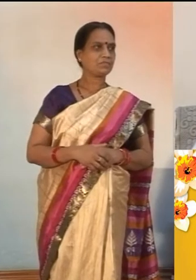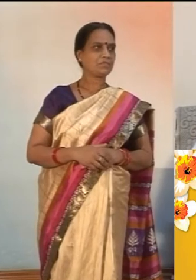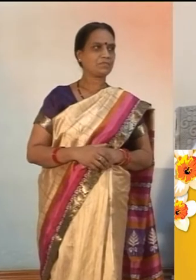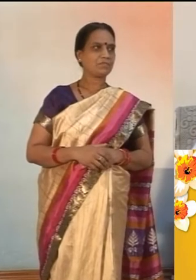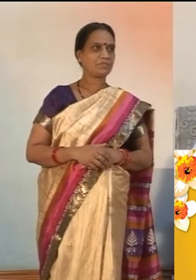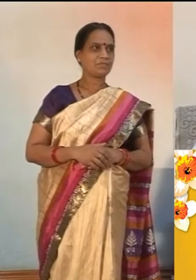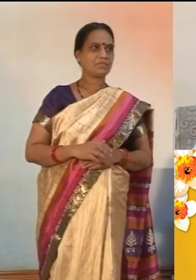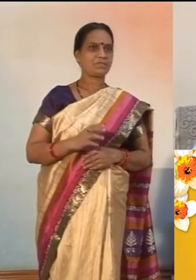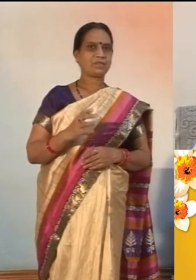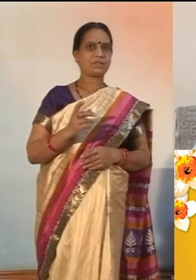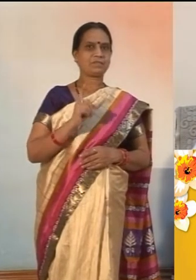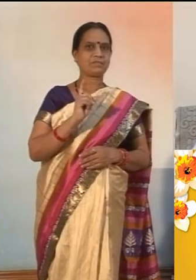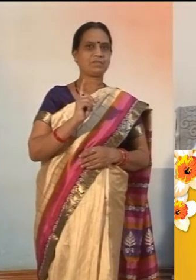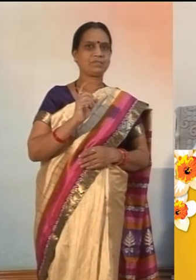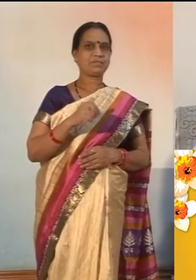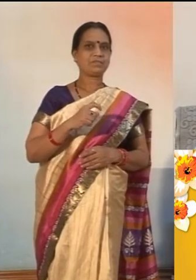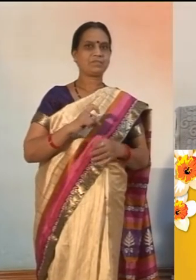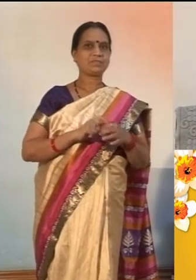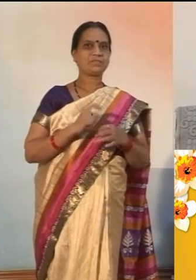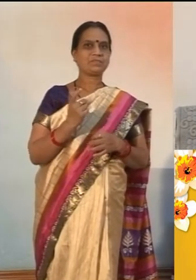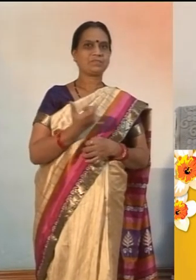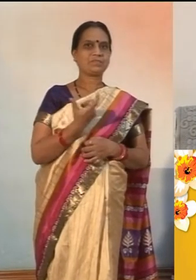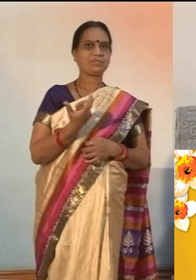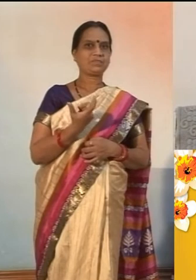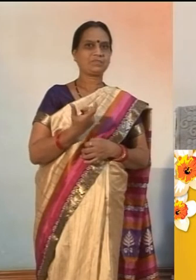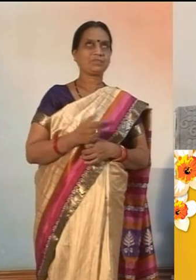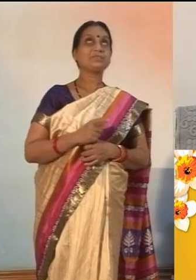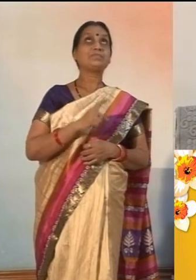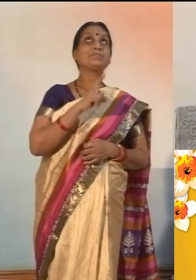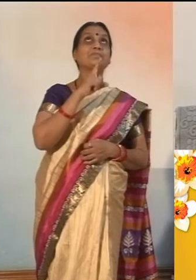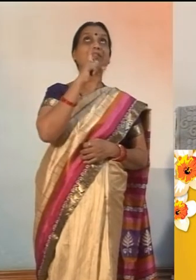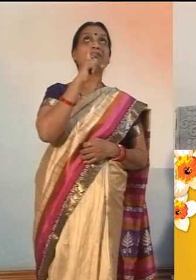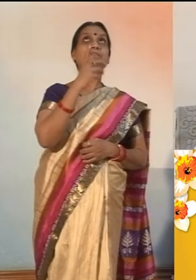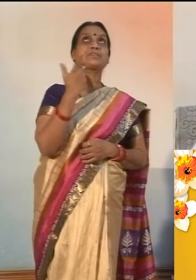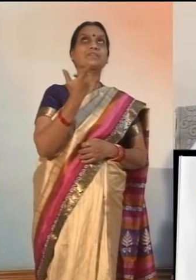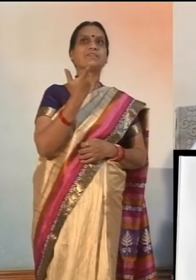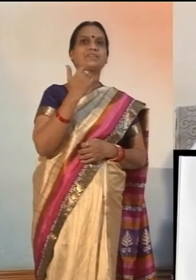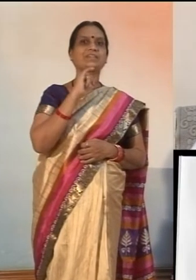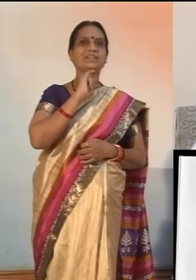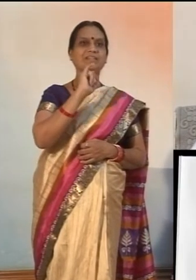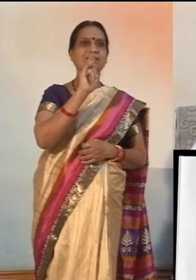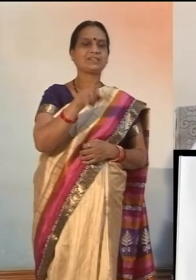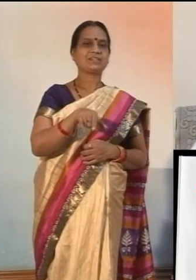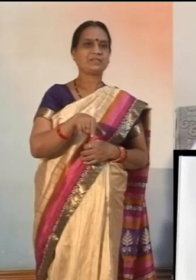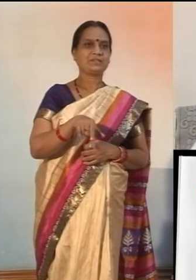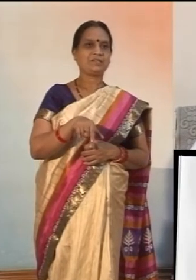लेकिन पहला प्रश्न ये उठता है कि भगवान कौन है।